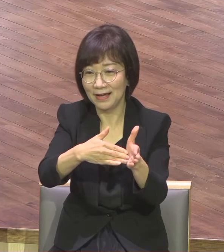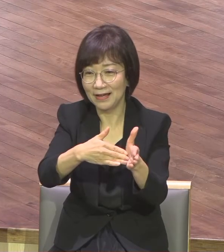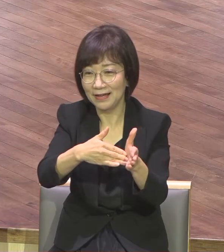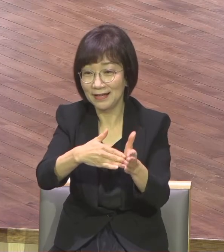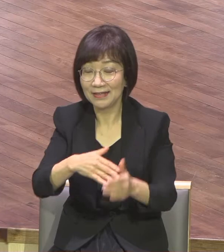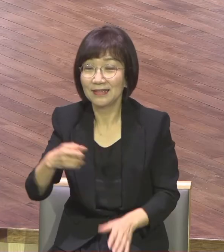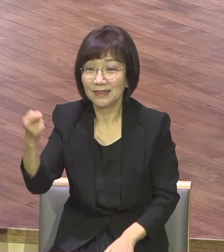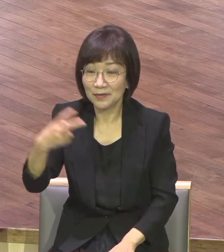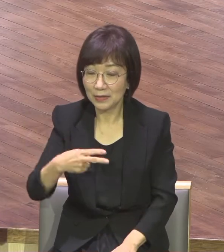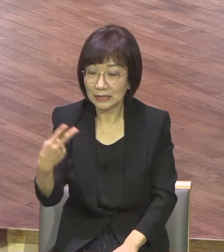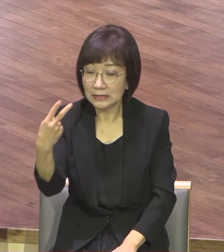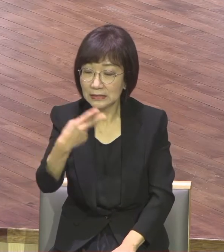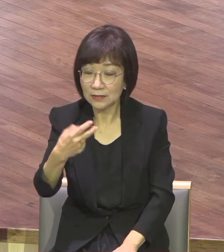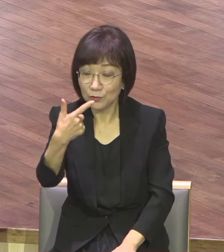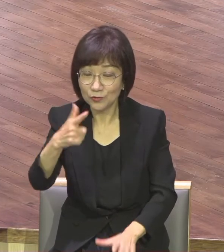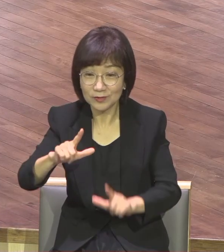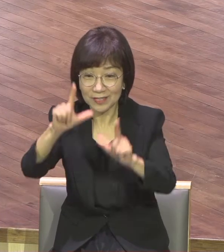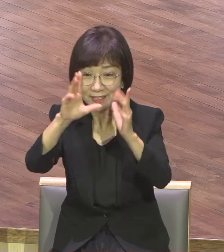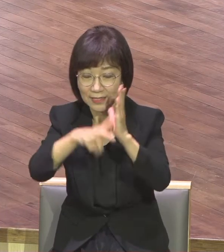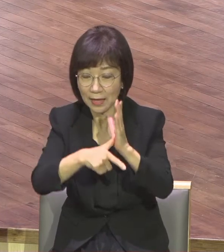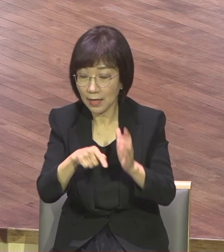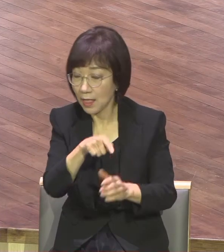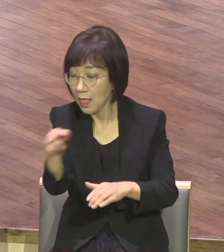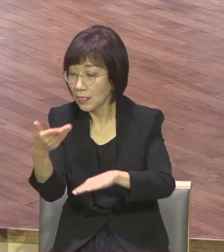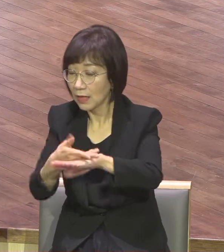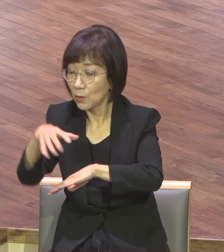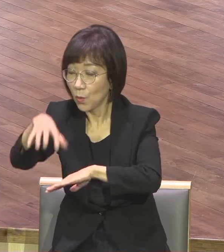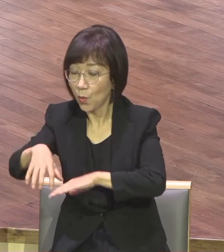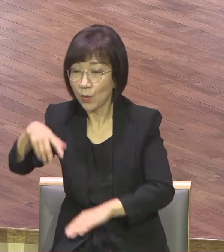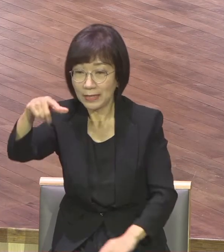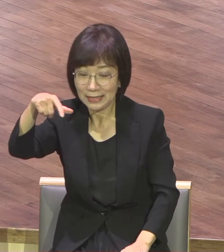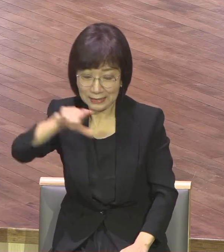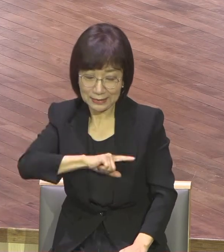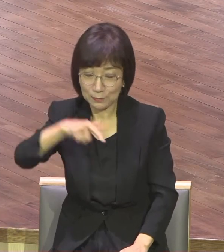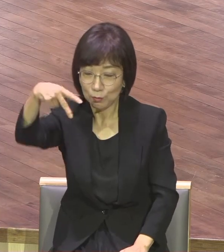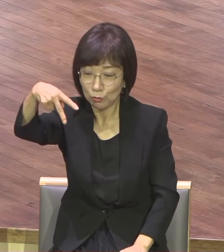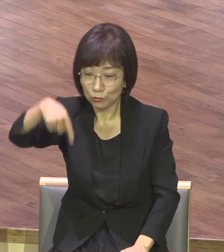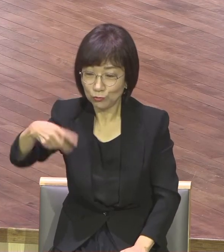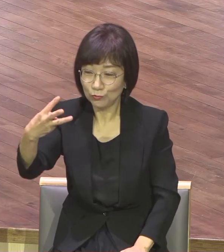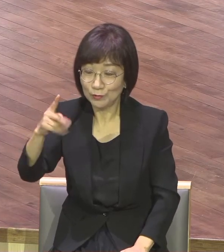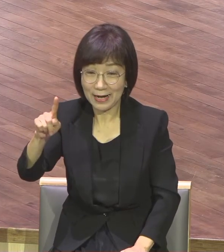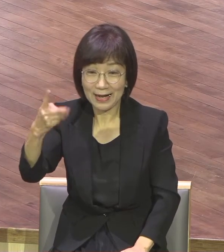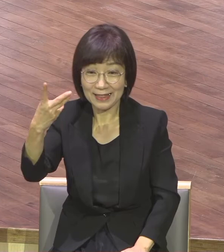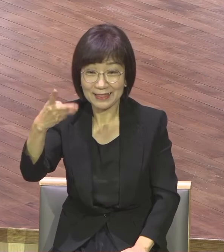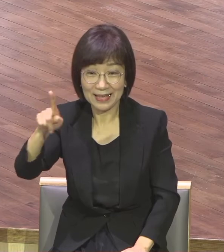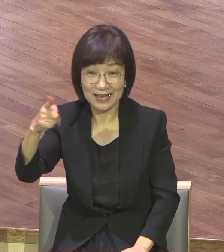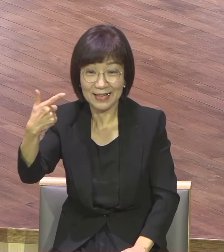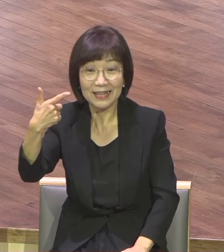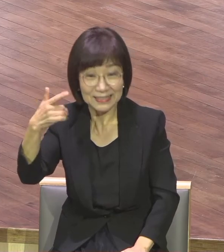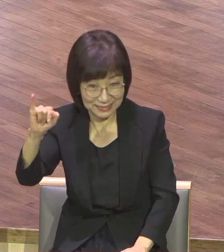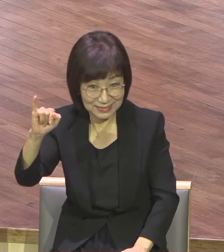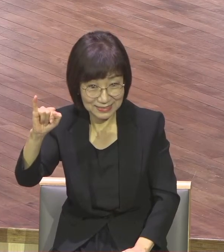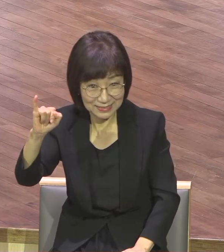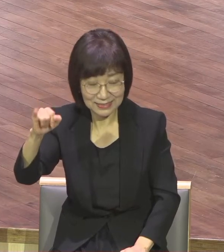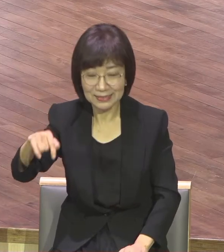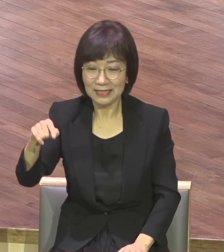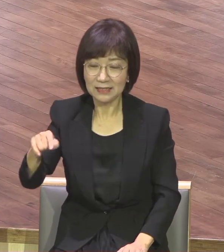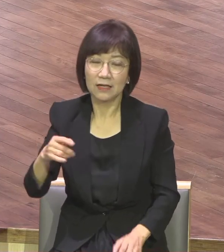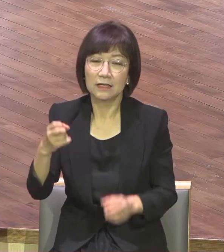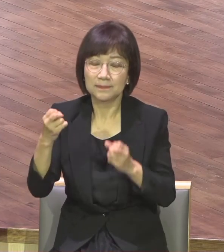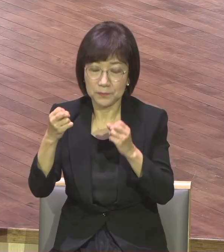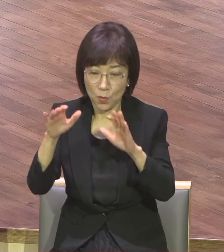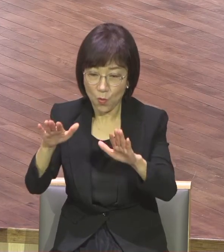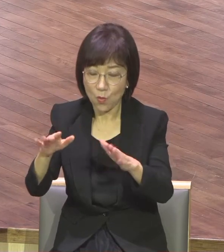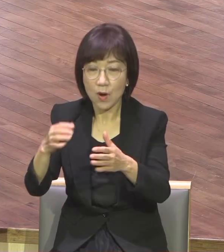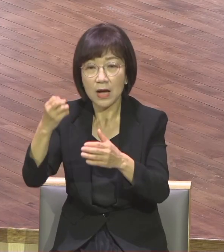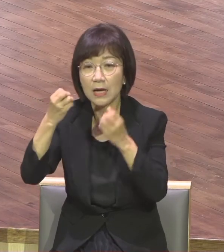2006년도에는 이제 수라탄이 지교회당이 세워서 파니 이 사역자가 그렇게 평신도 선교를 해왔는데 이번에